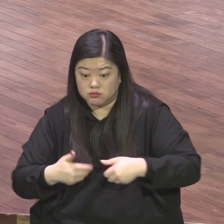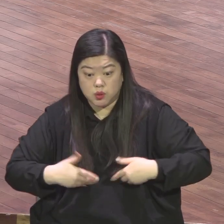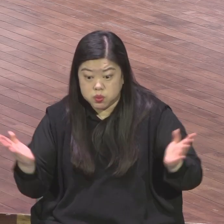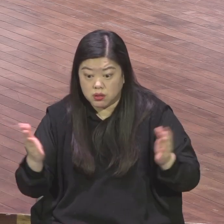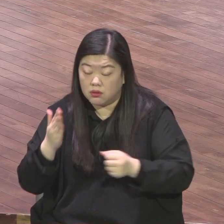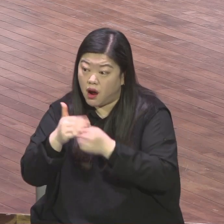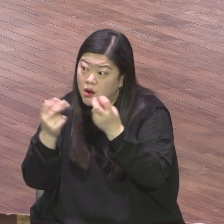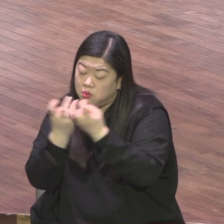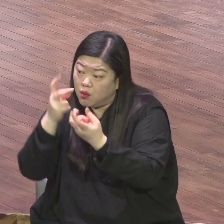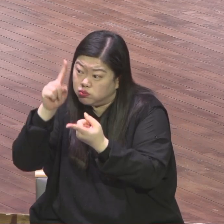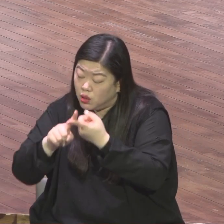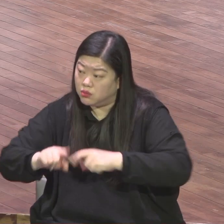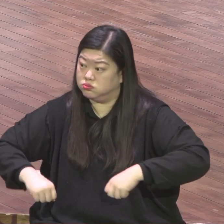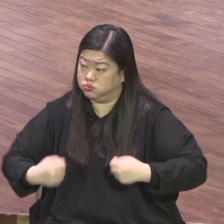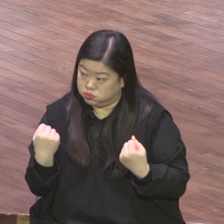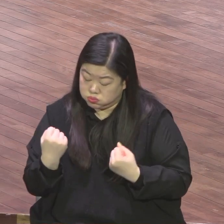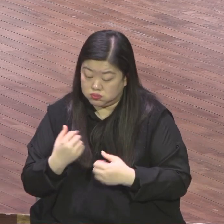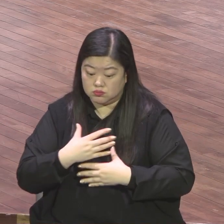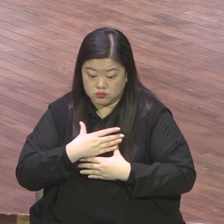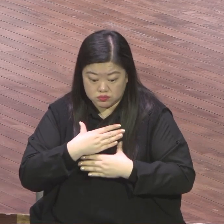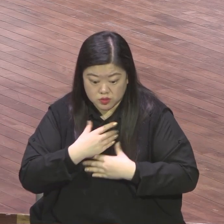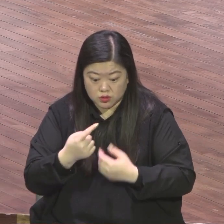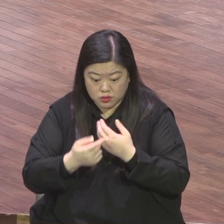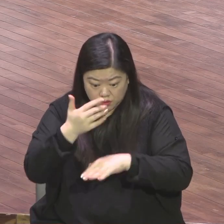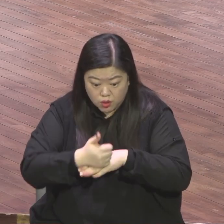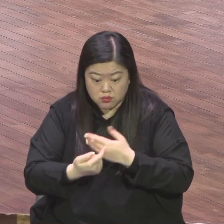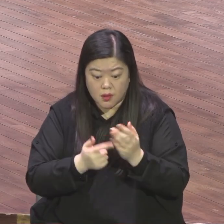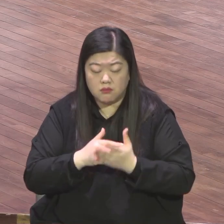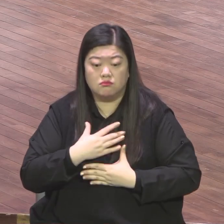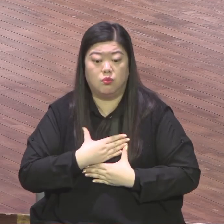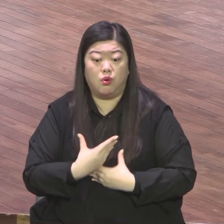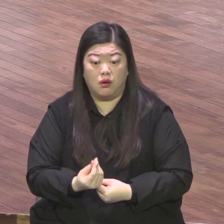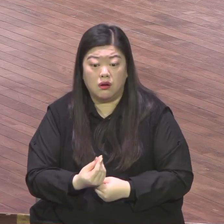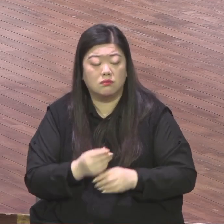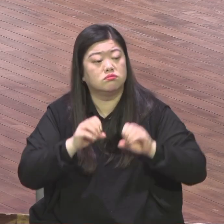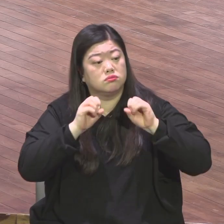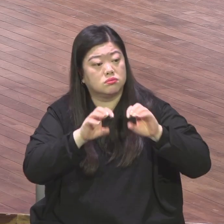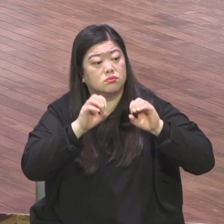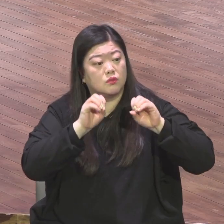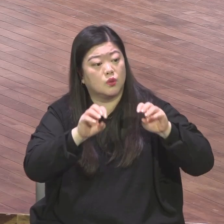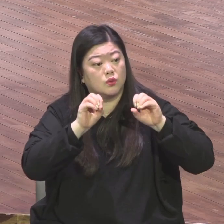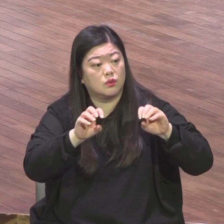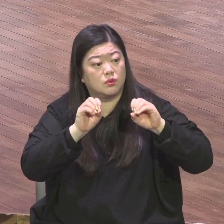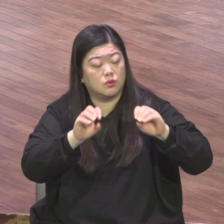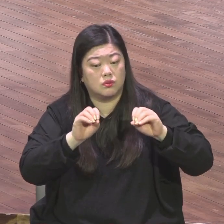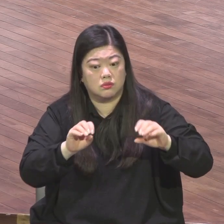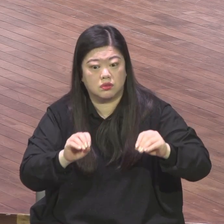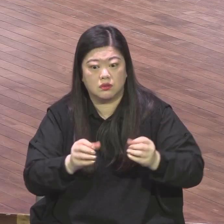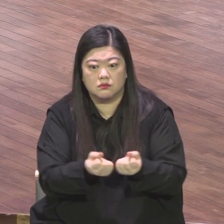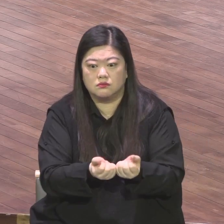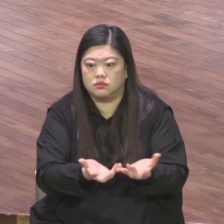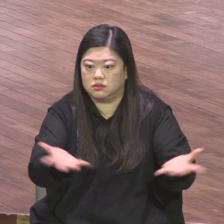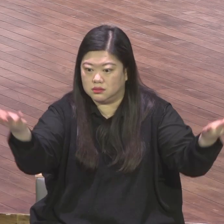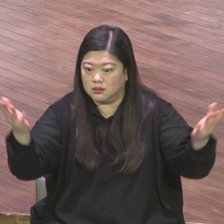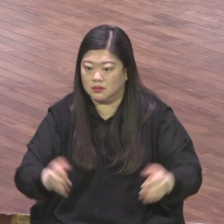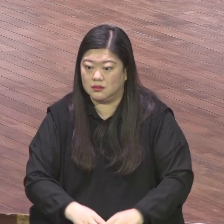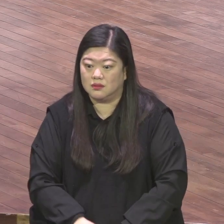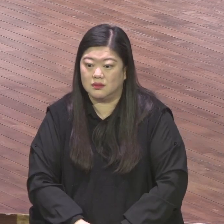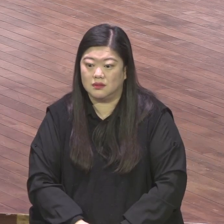모든 부정적인 것 다 폭발시켜버립니다. 12가지 영적 저주에서 완전히 빠져나오게 하는 힘을 주께서